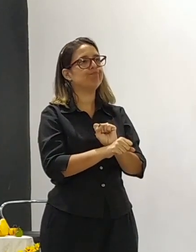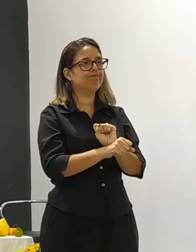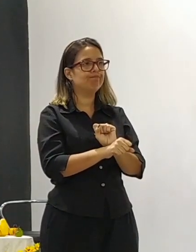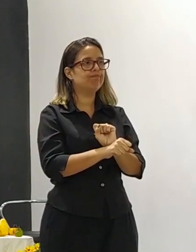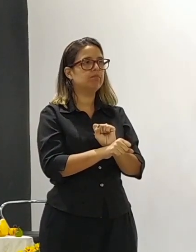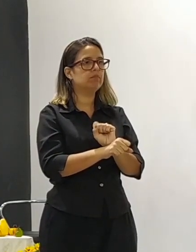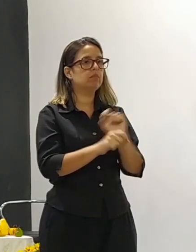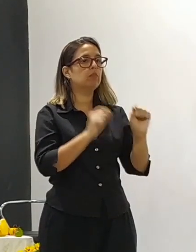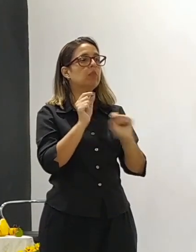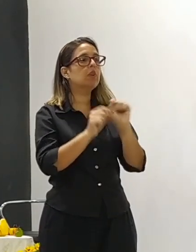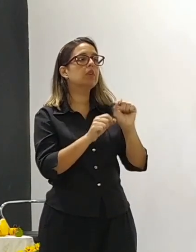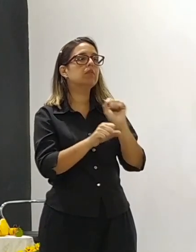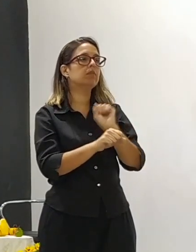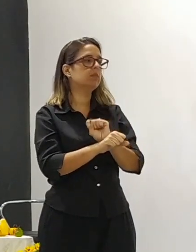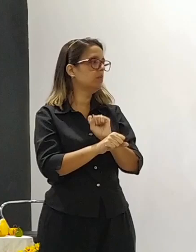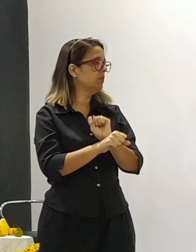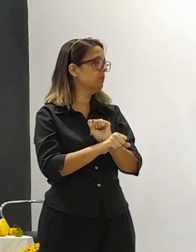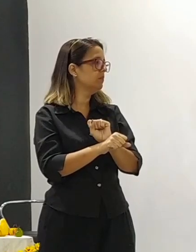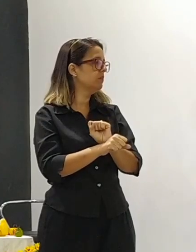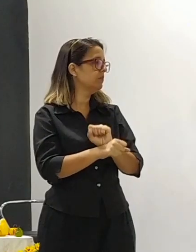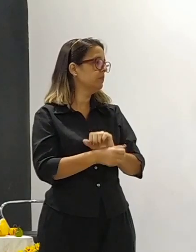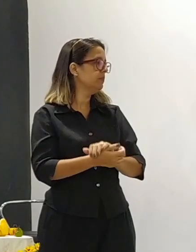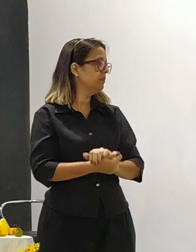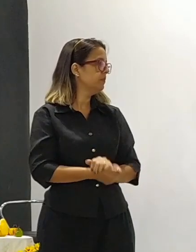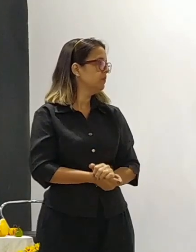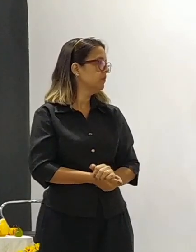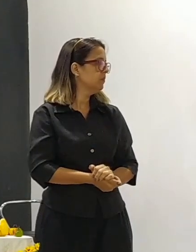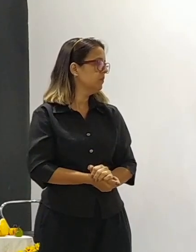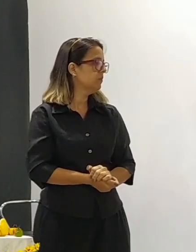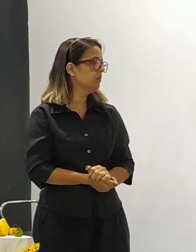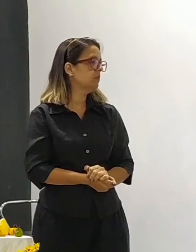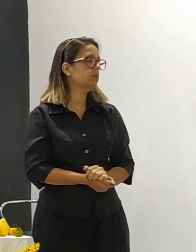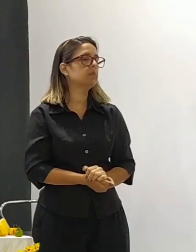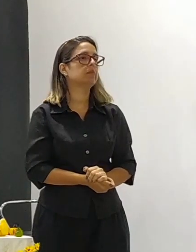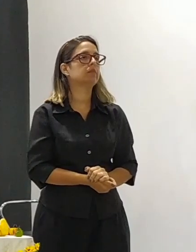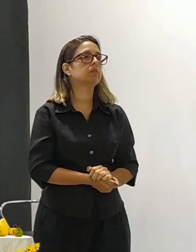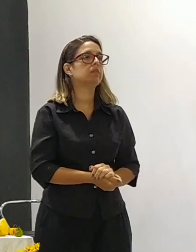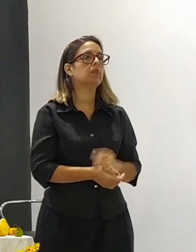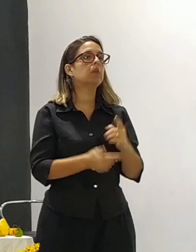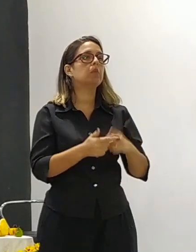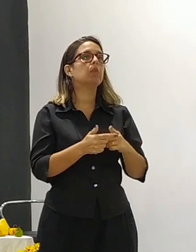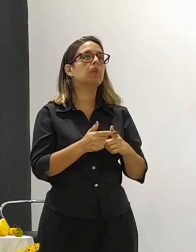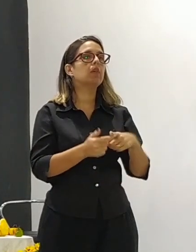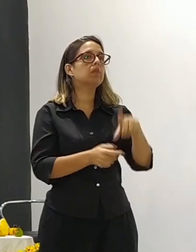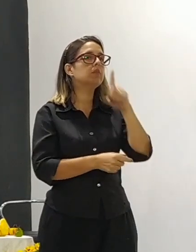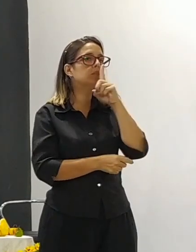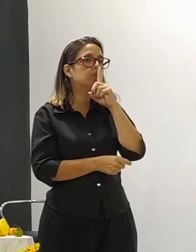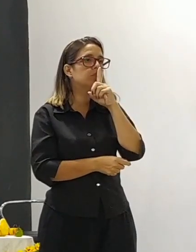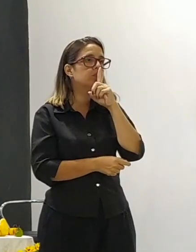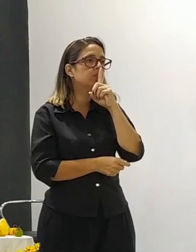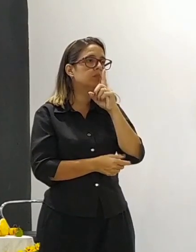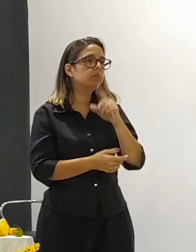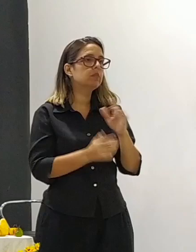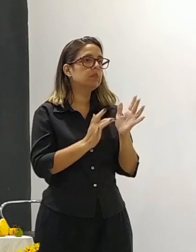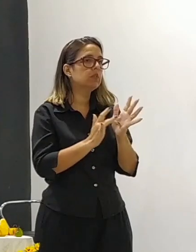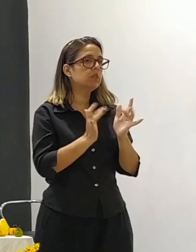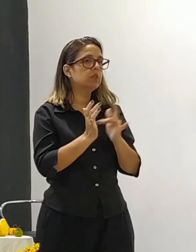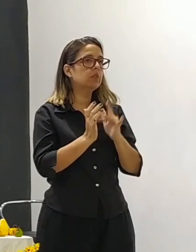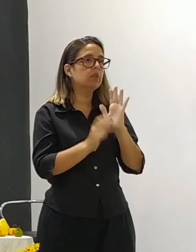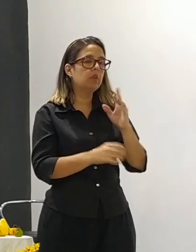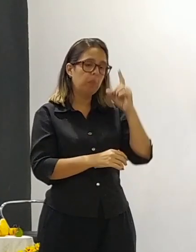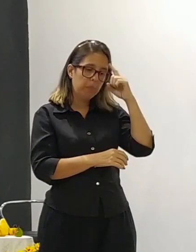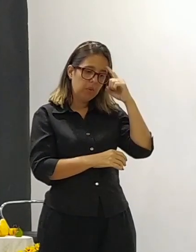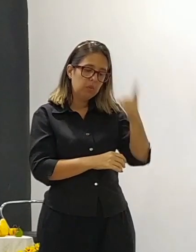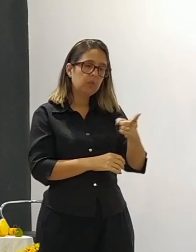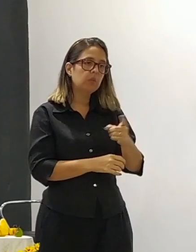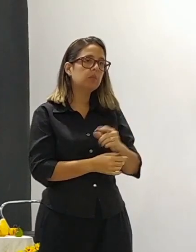O que você está esperando? Por que você ainda está calado? Jesus já mandou,